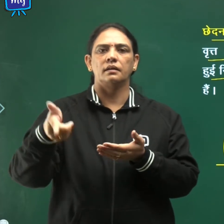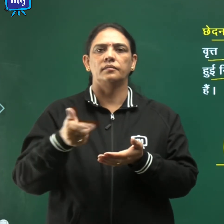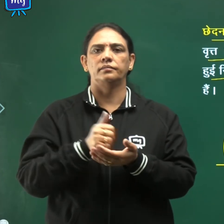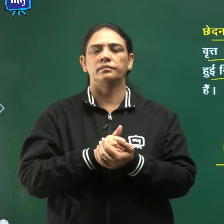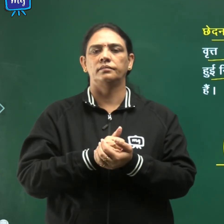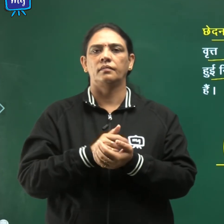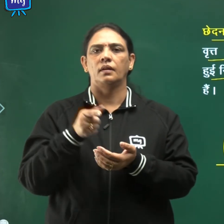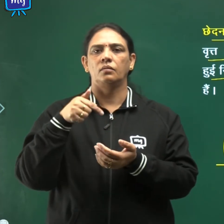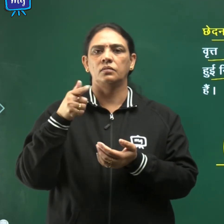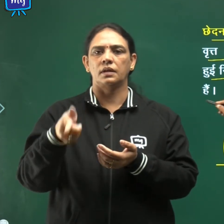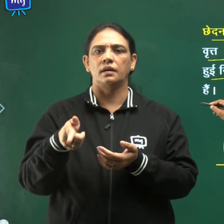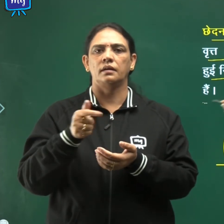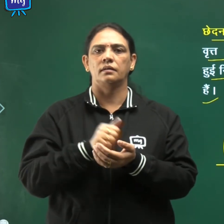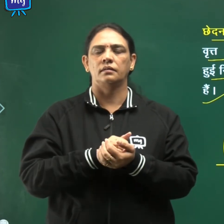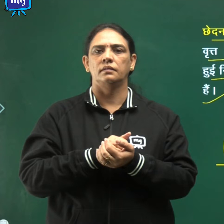उसे